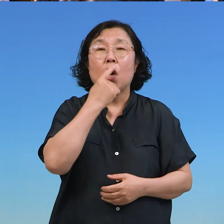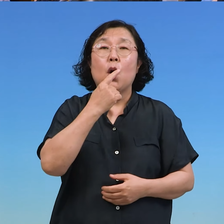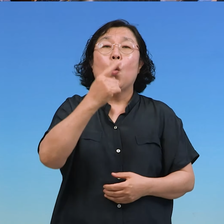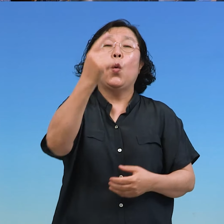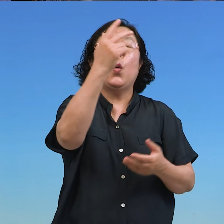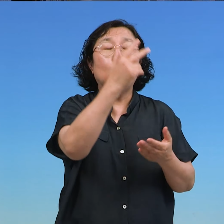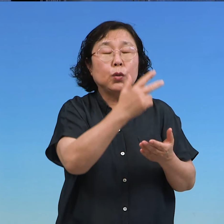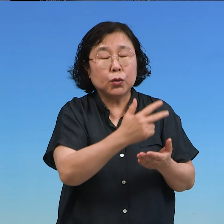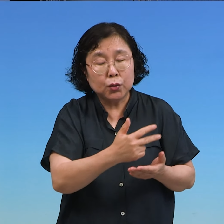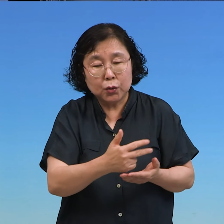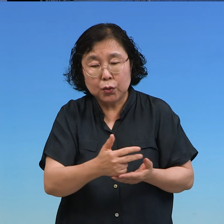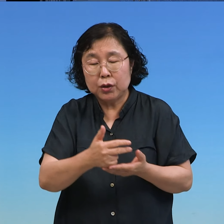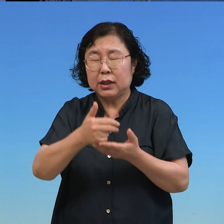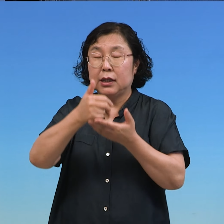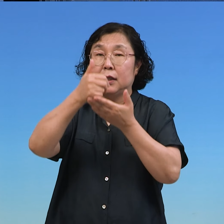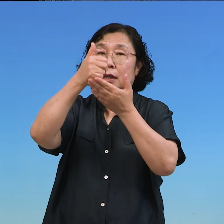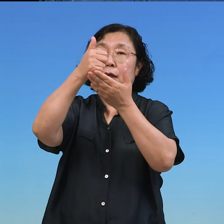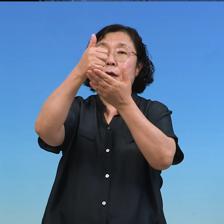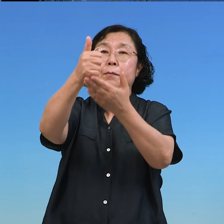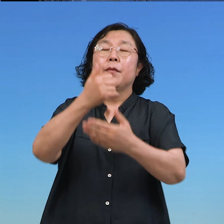이끄소서